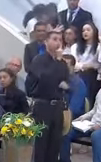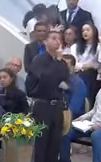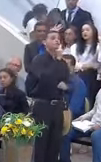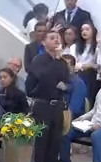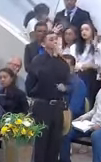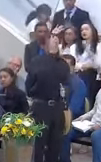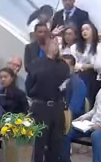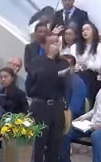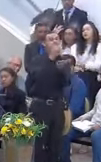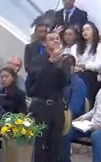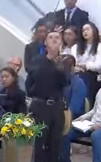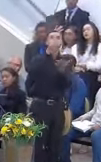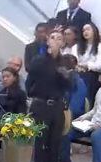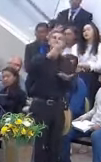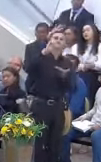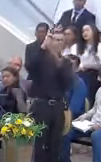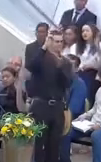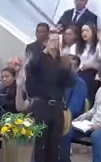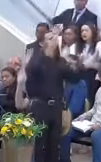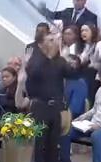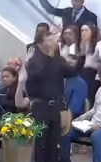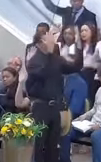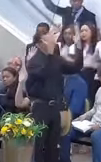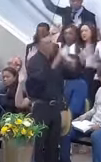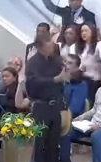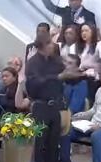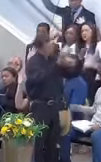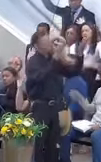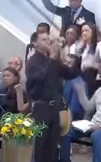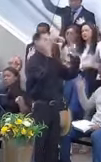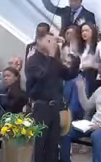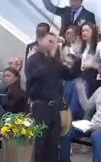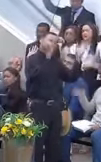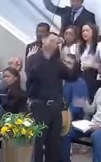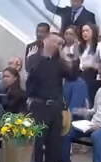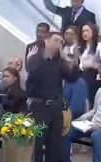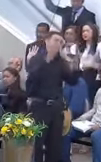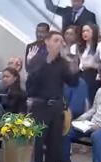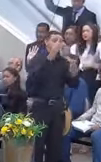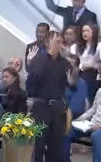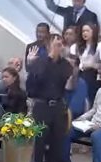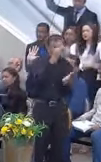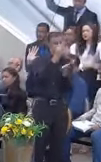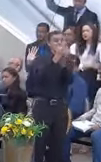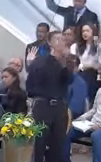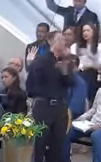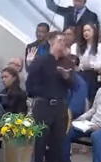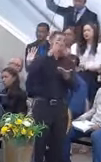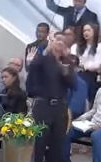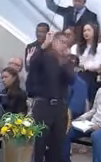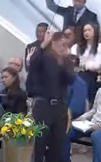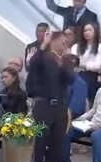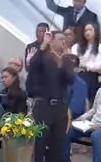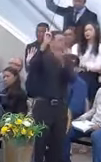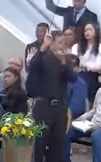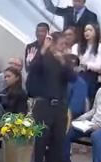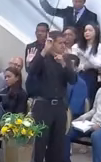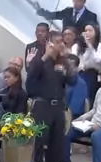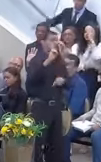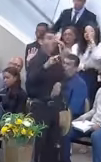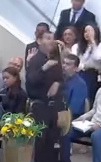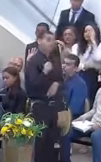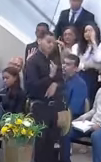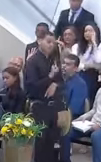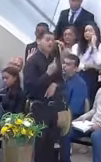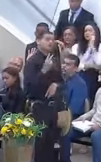em Deus. Levante a tua mão e vamos comemorar. Fé em Deus. E esta é a